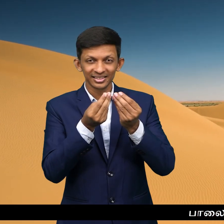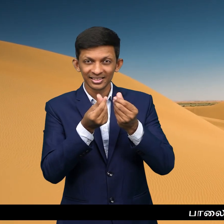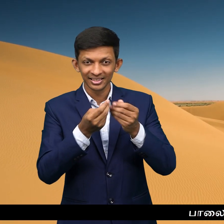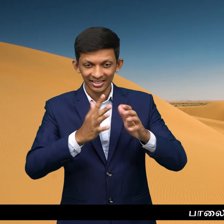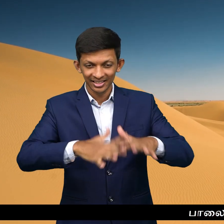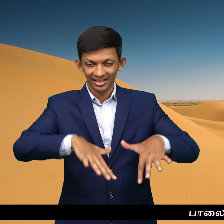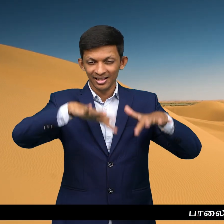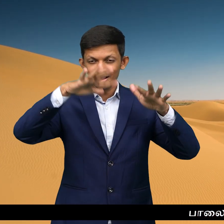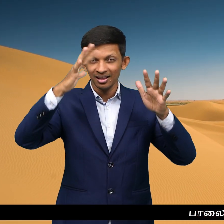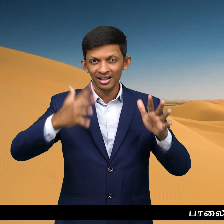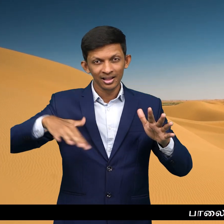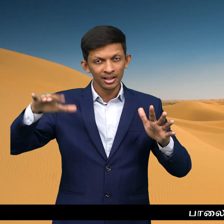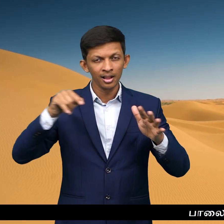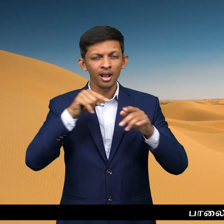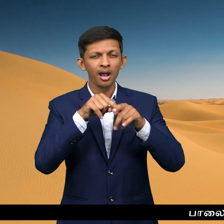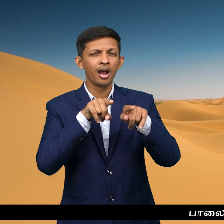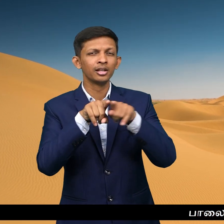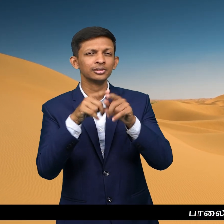பாலைவனங்கள்.